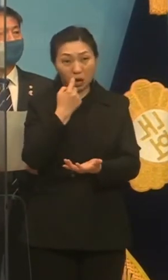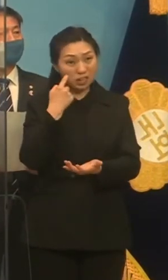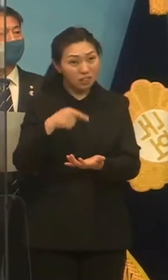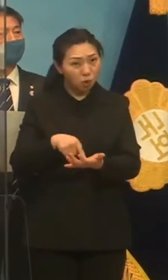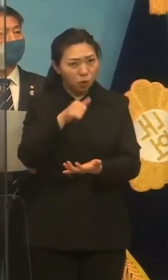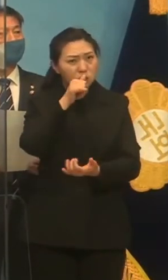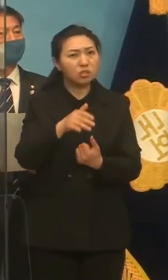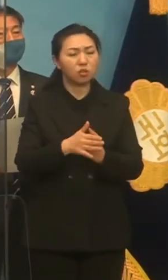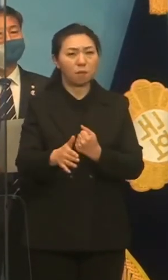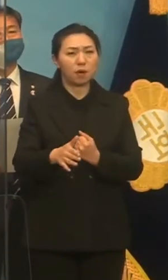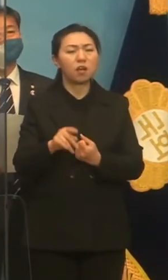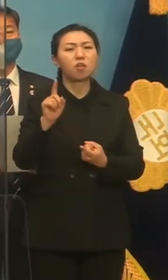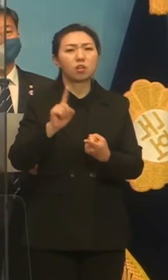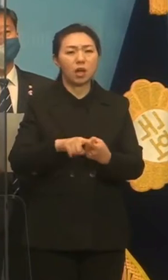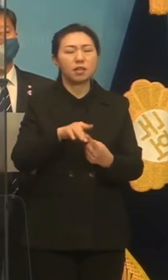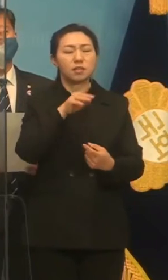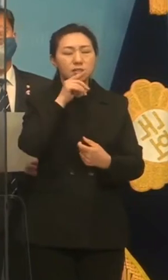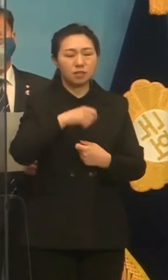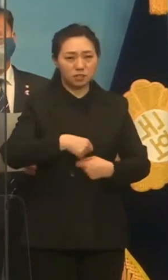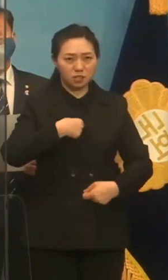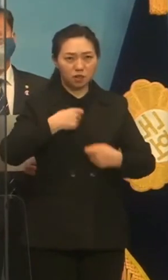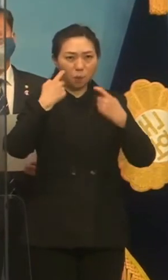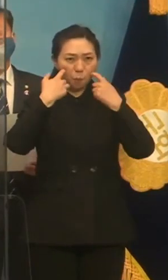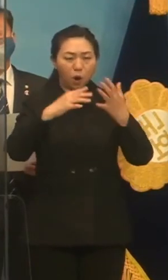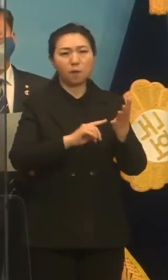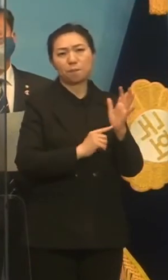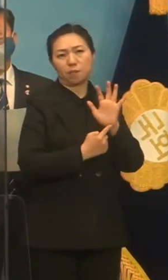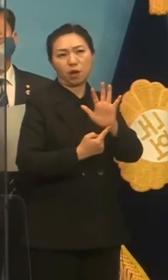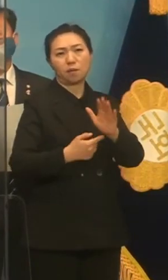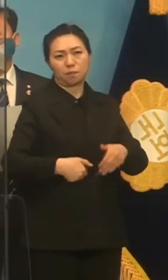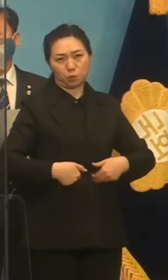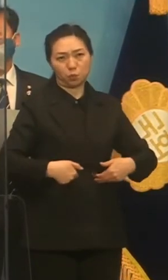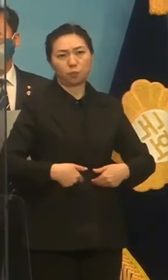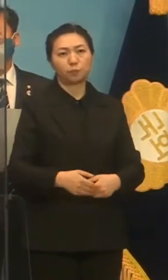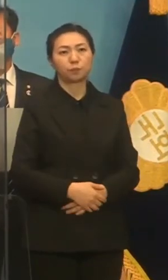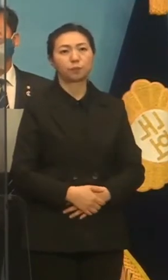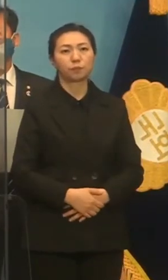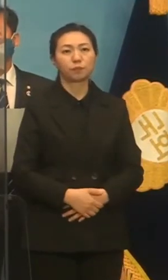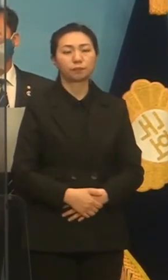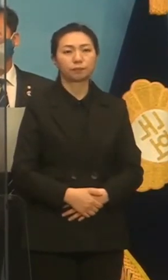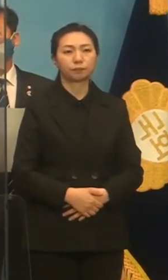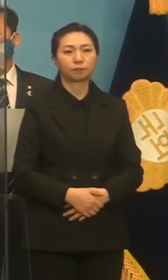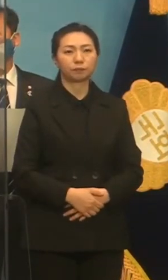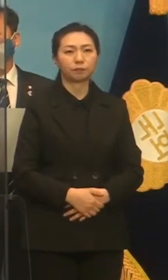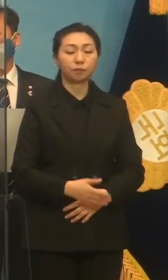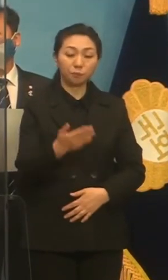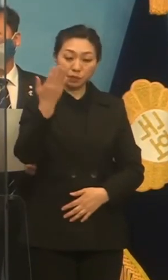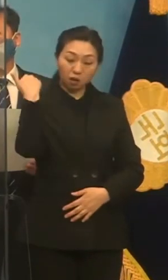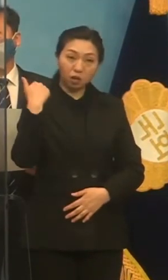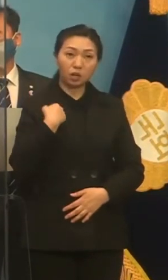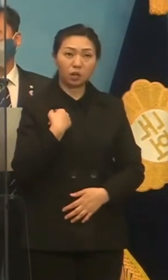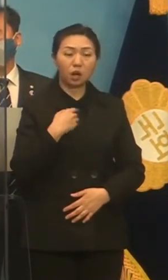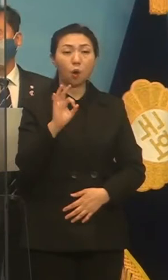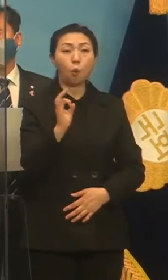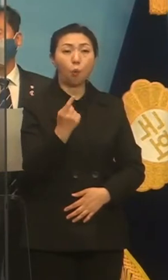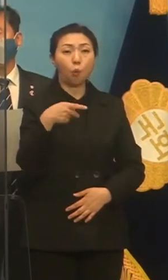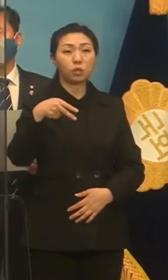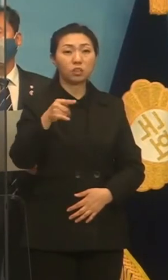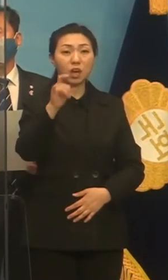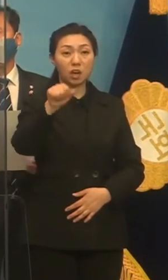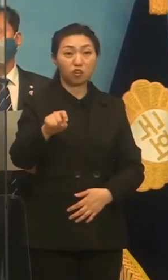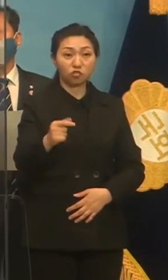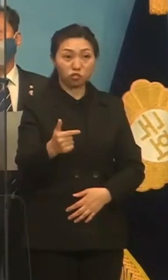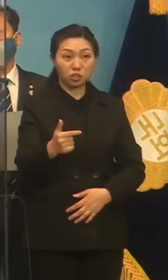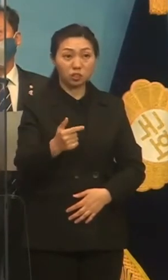이것에 대한 진실을 모습 시장이 발작을 알아봅니다 아 그동안 온 것이라는 형제 시장이지만